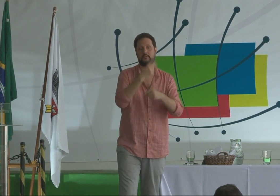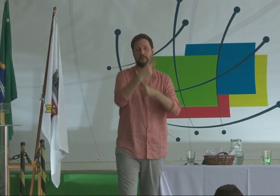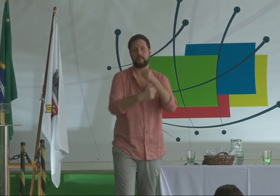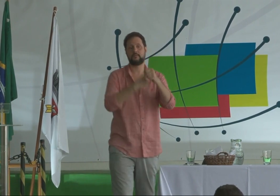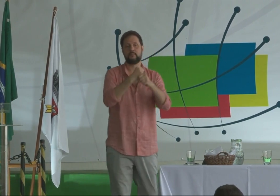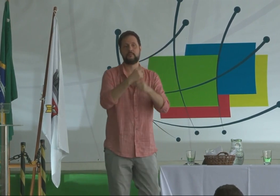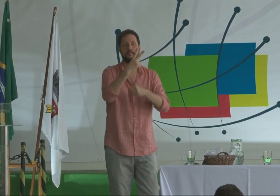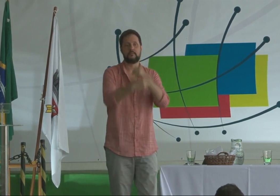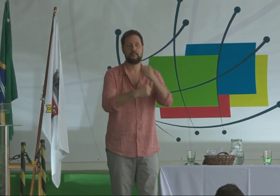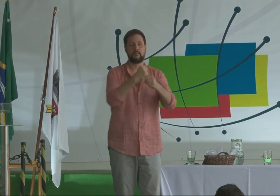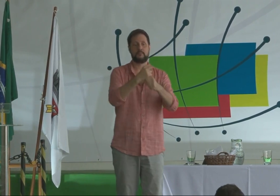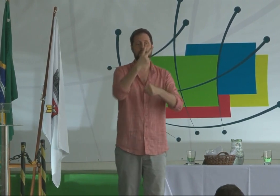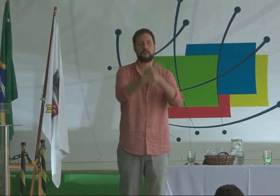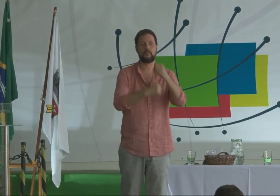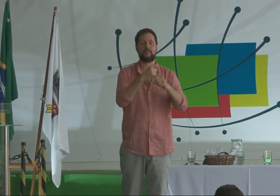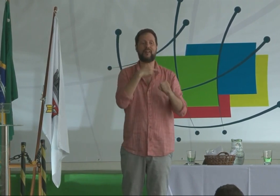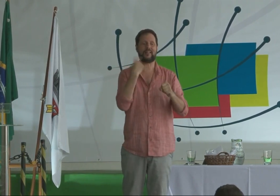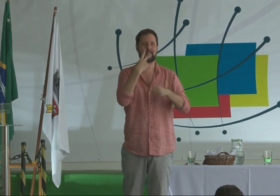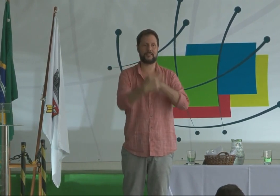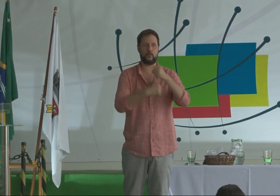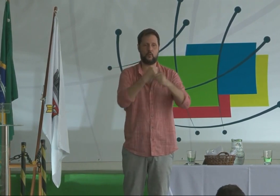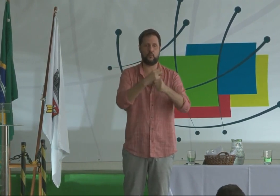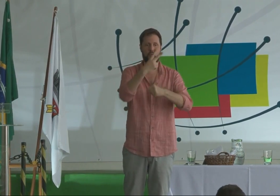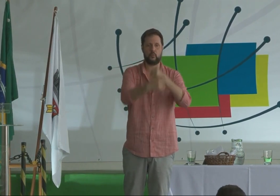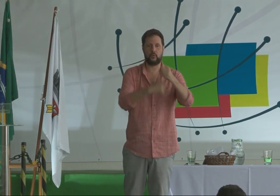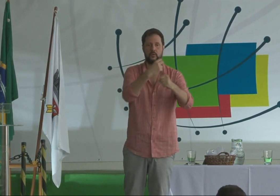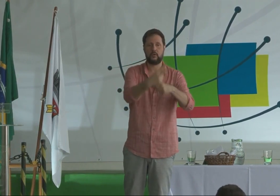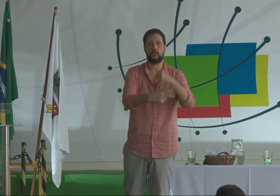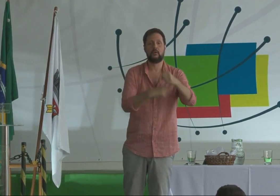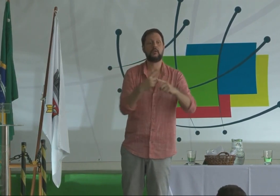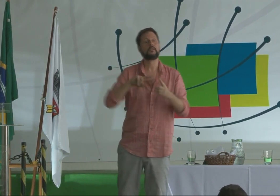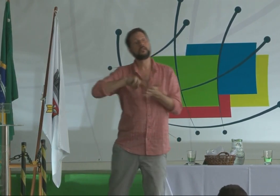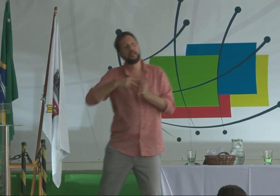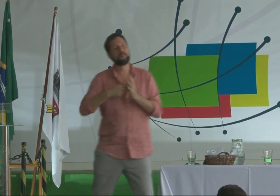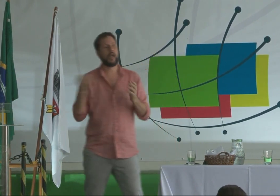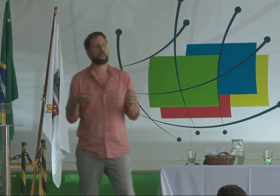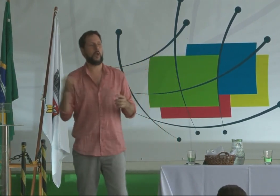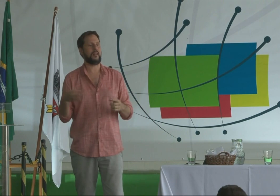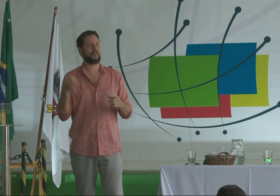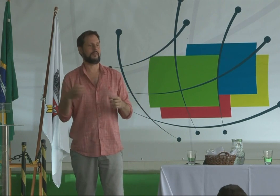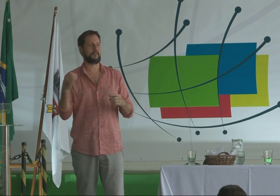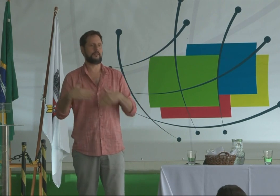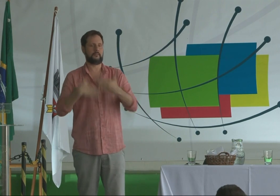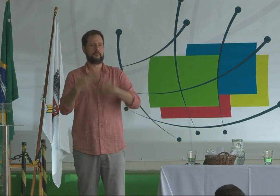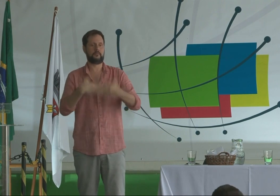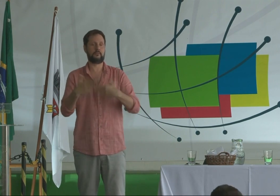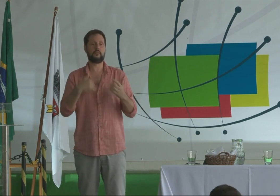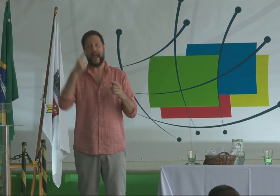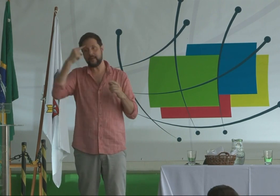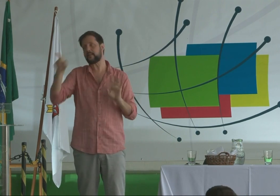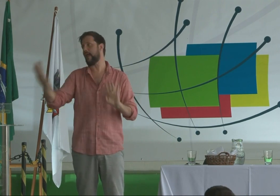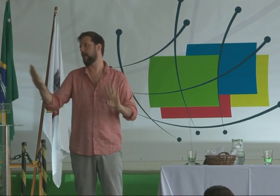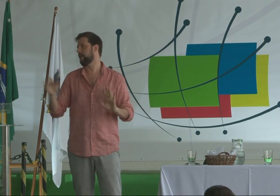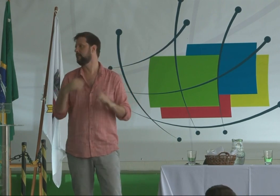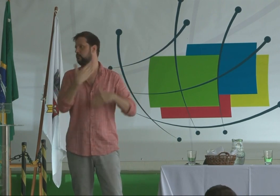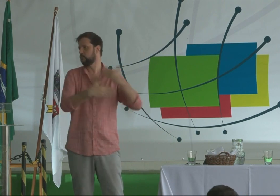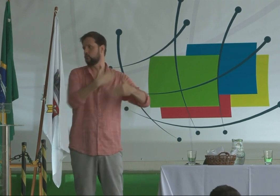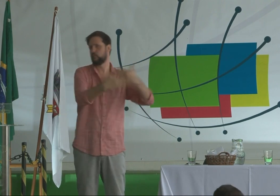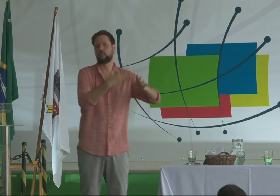ela será avaliada a cada dois em dois anos, a validade dela, dois em dois anos. Por quê? É a questão atual. Essa é uma ideia, porque a tem